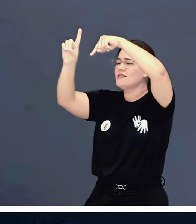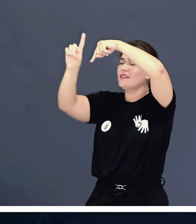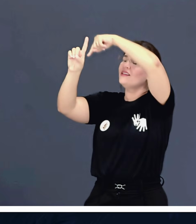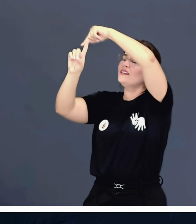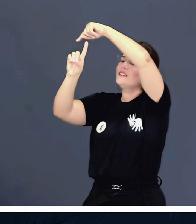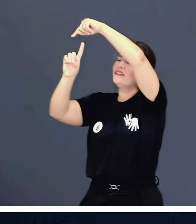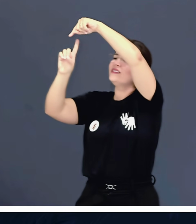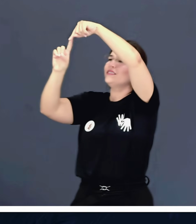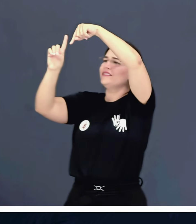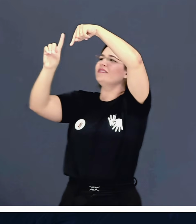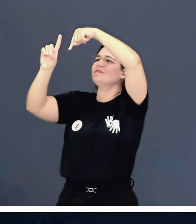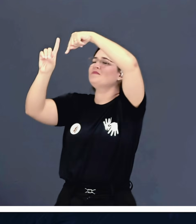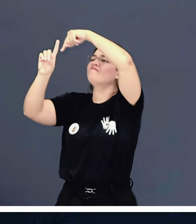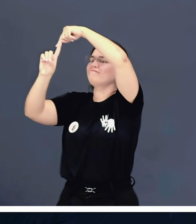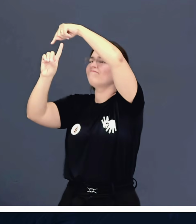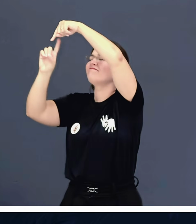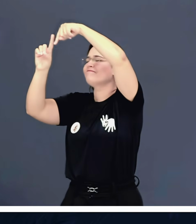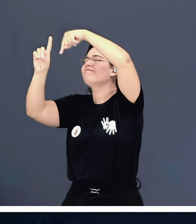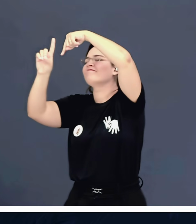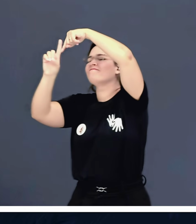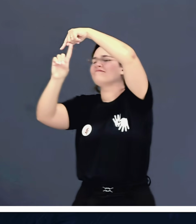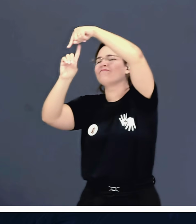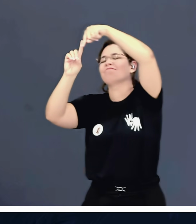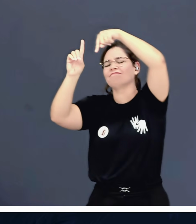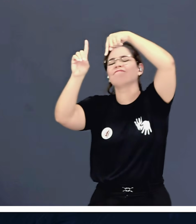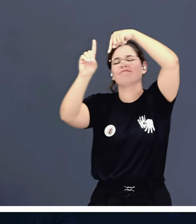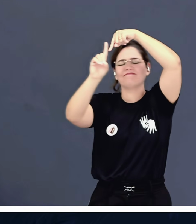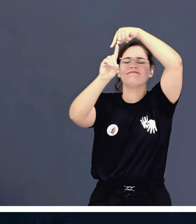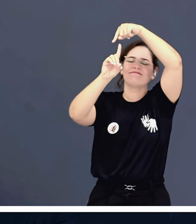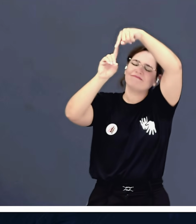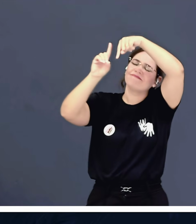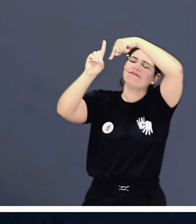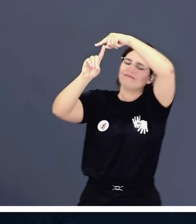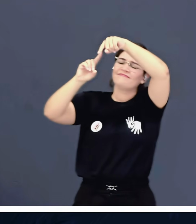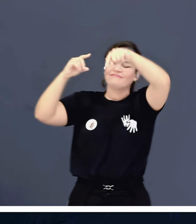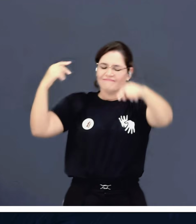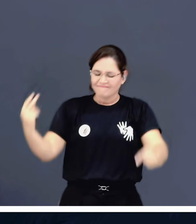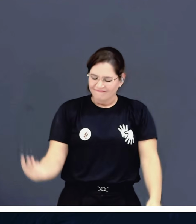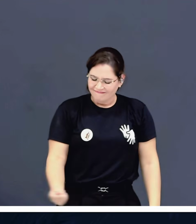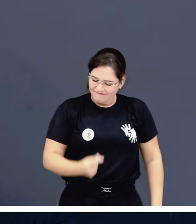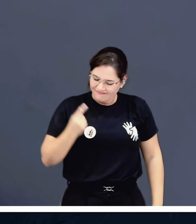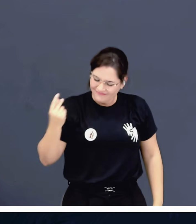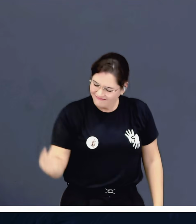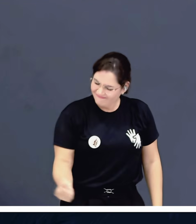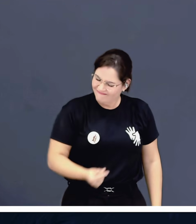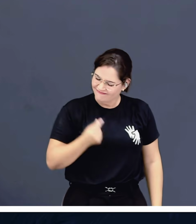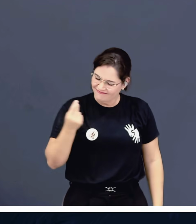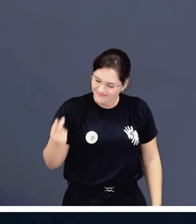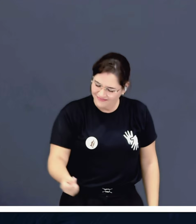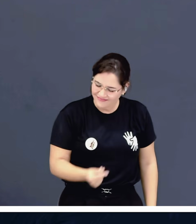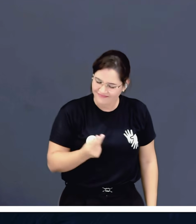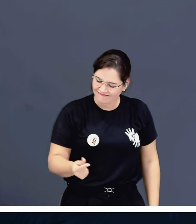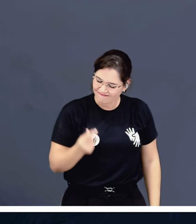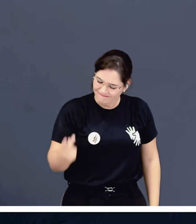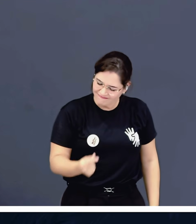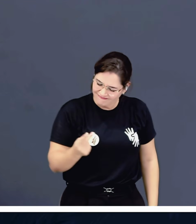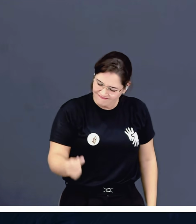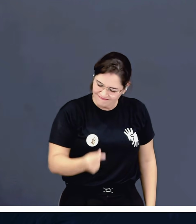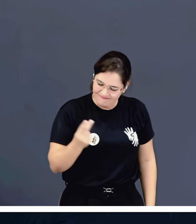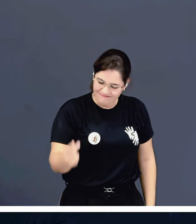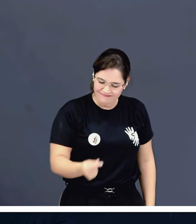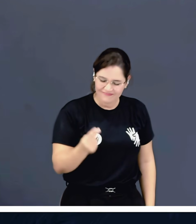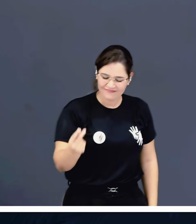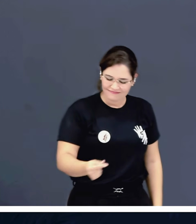serás. Santo, santo, santo, e santo pra sempre. E